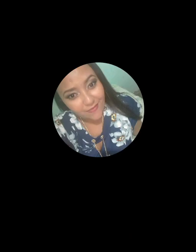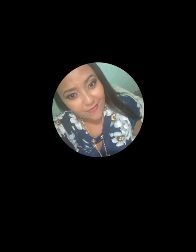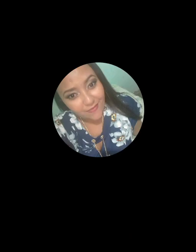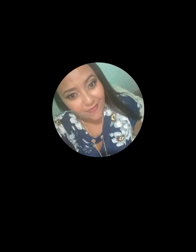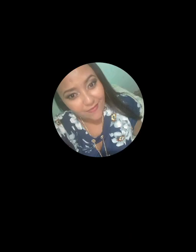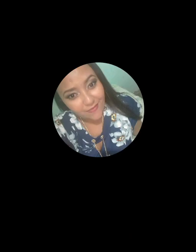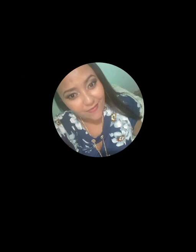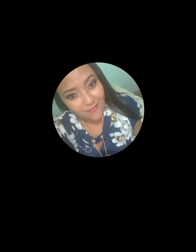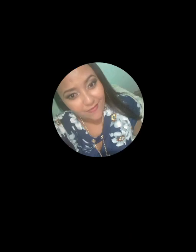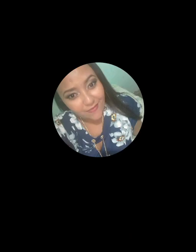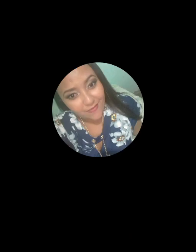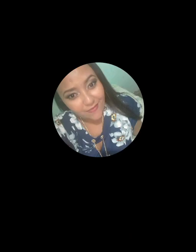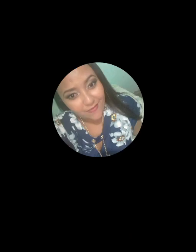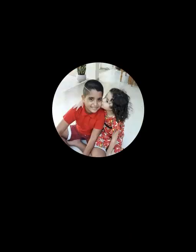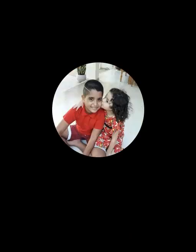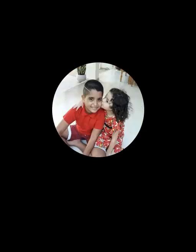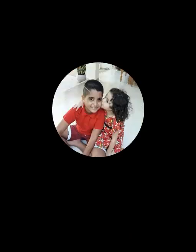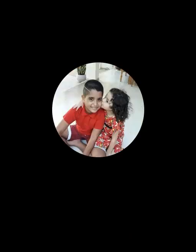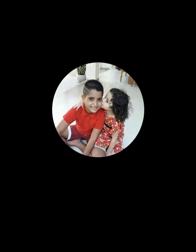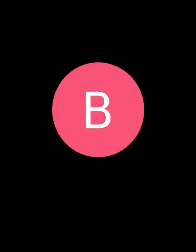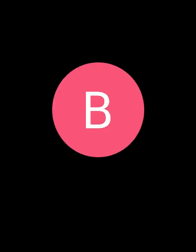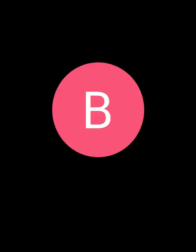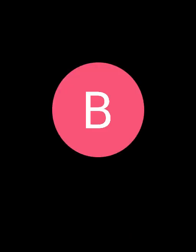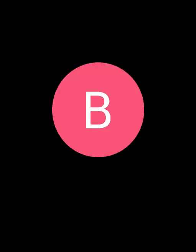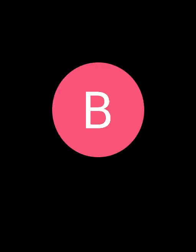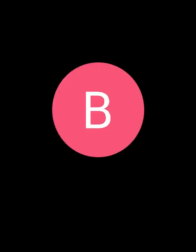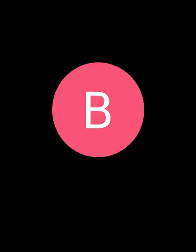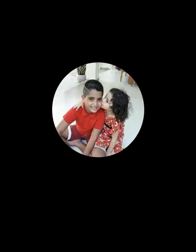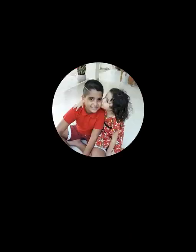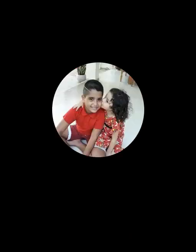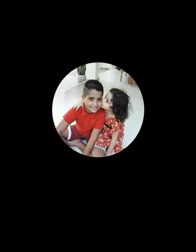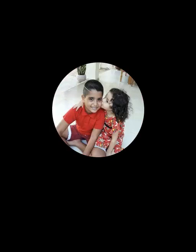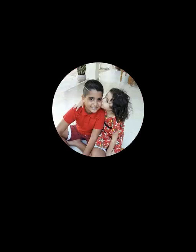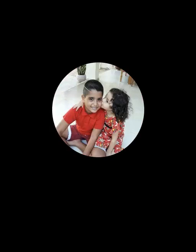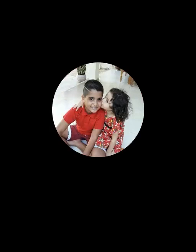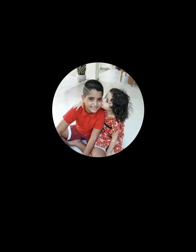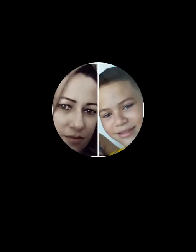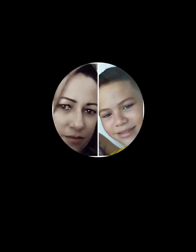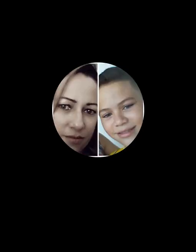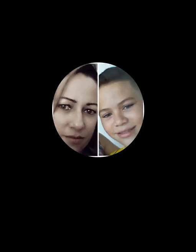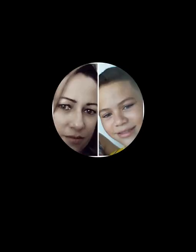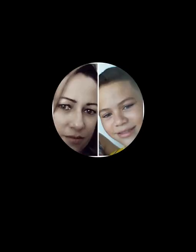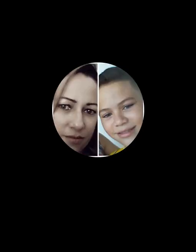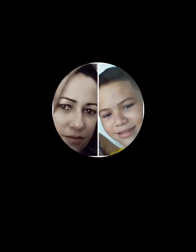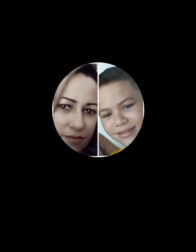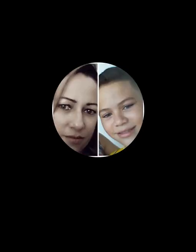depois do Kaique, eu posso falar o meu? E depois do Brau, eu posso dizer o meu? Pode. Tia, depois do Brau, eu posso dizer o